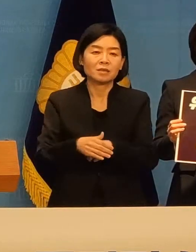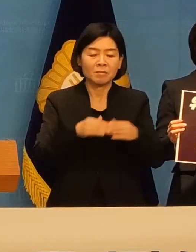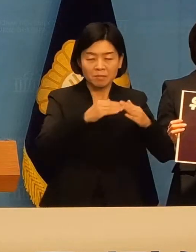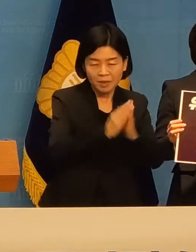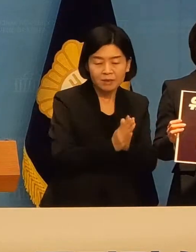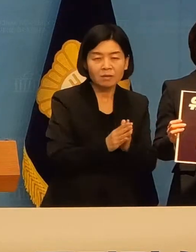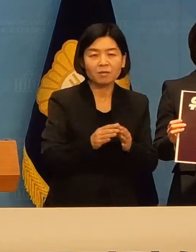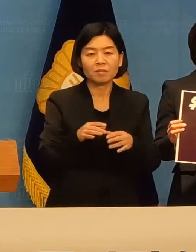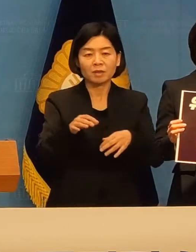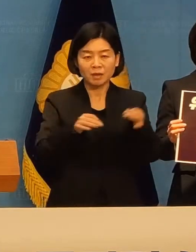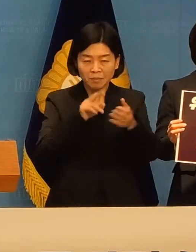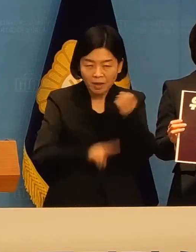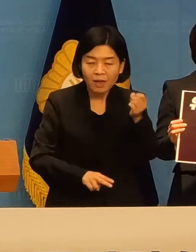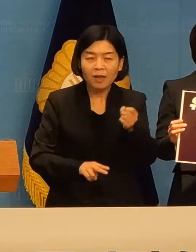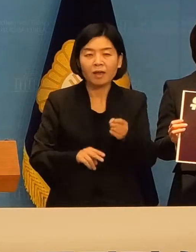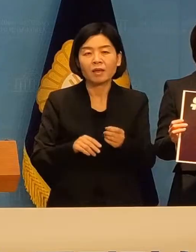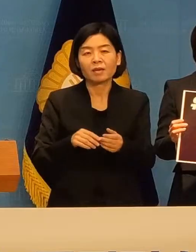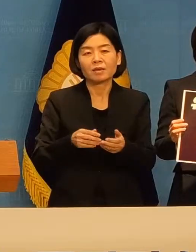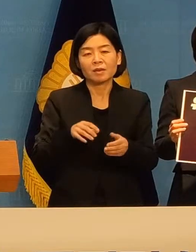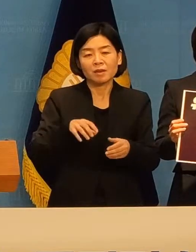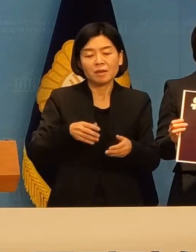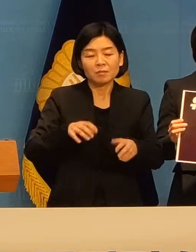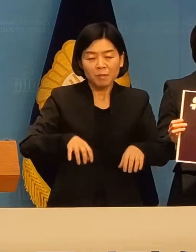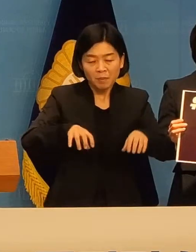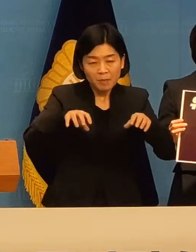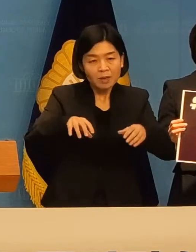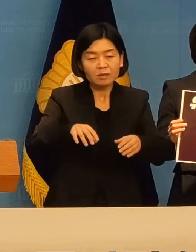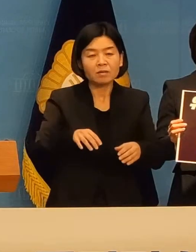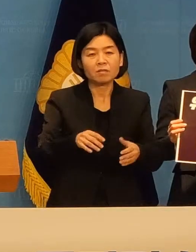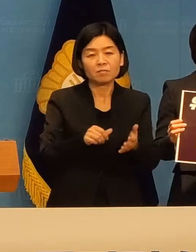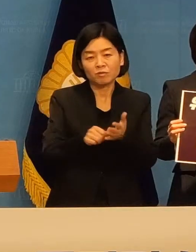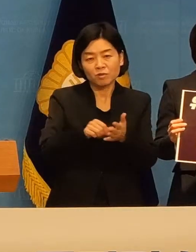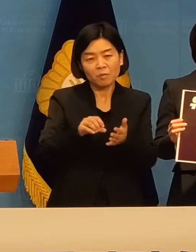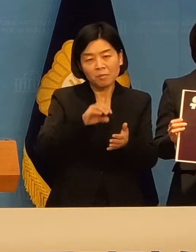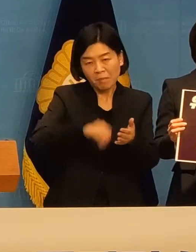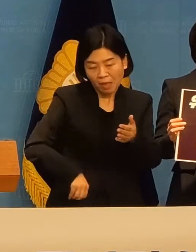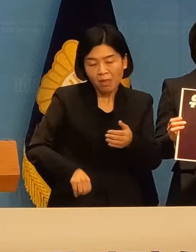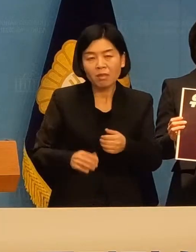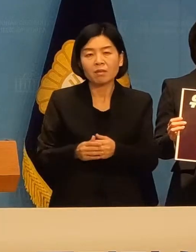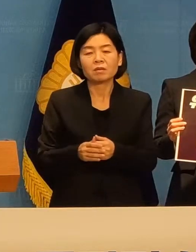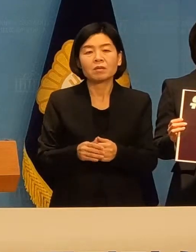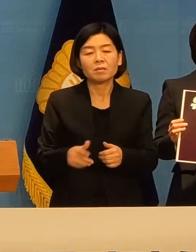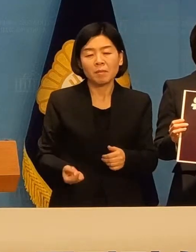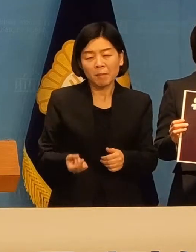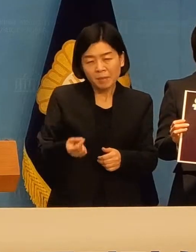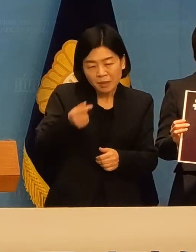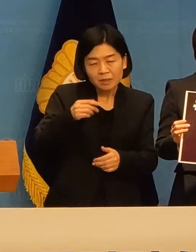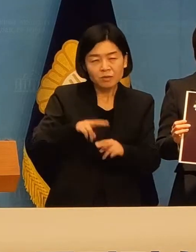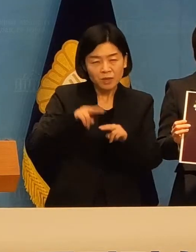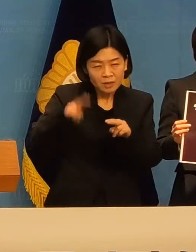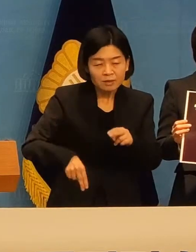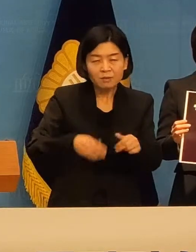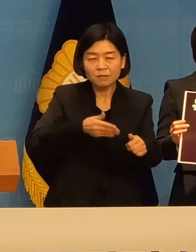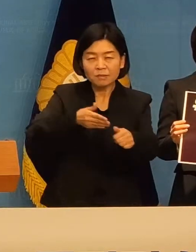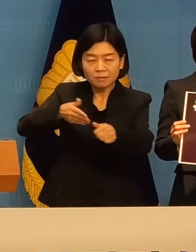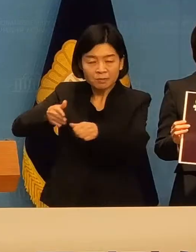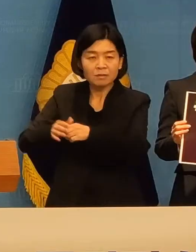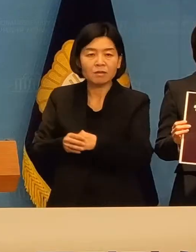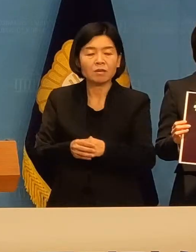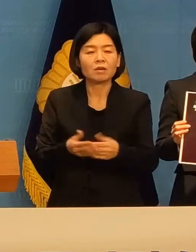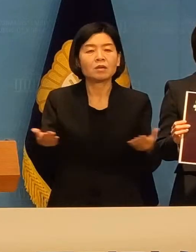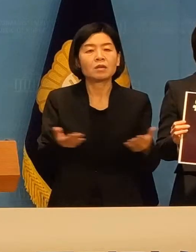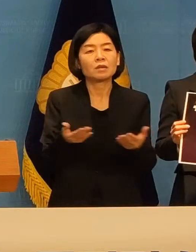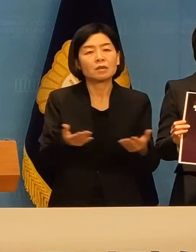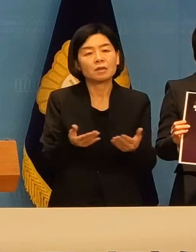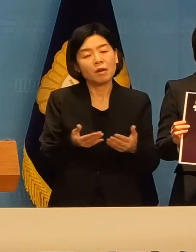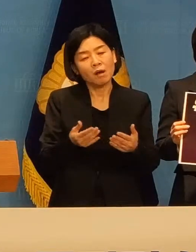브랜드 철수로 해고, 희망퇴직을 종용하고 그로 인해 고용 불안을 가져옵니다. 경쟁력